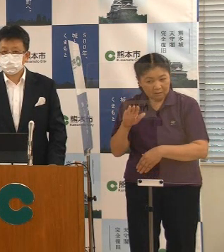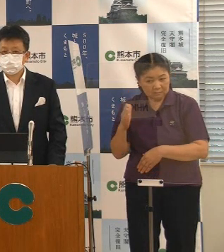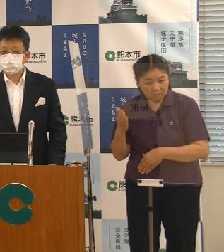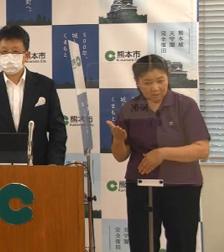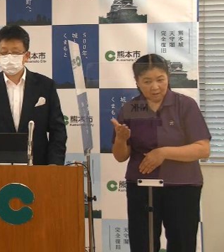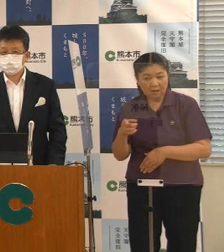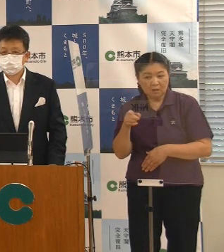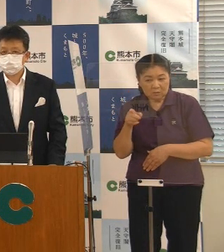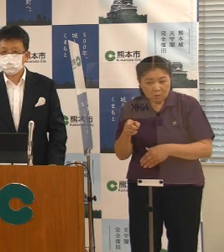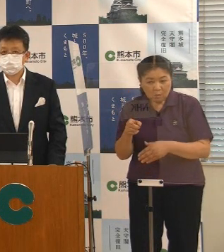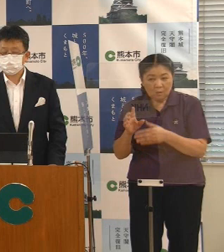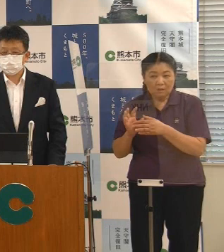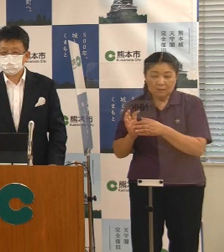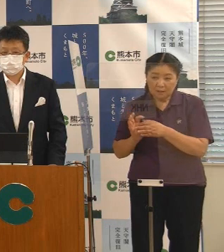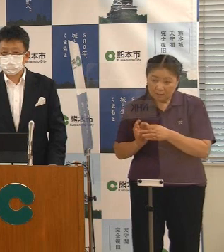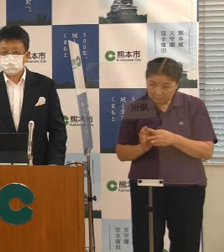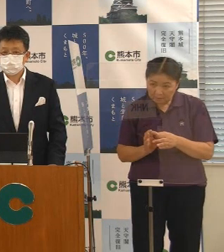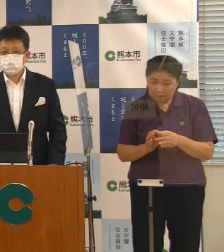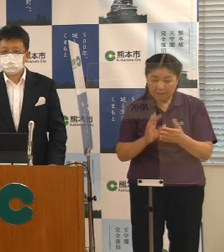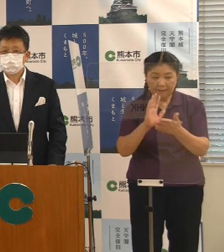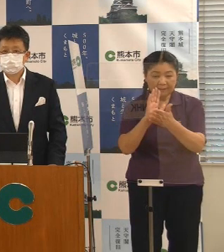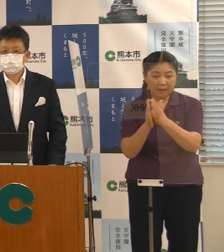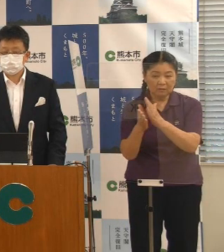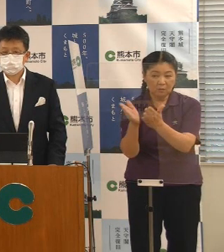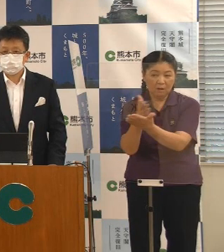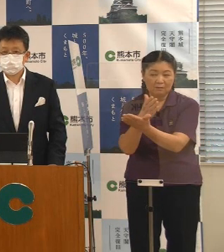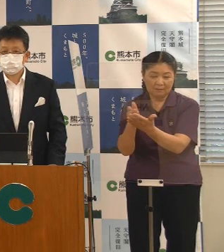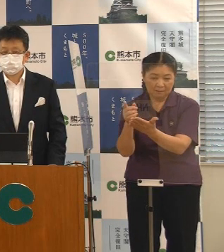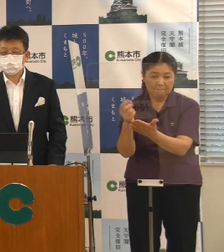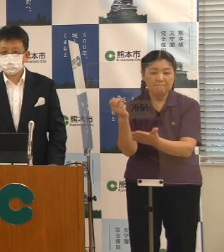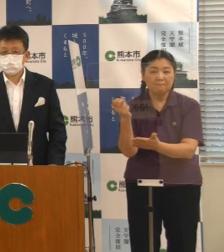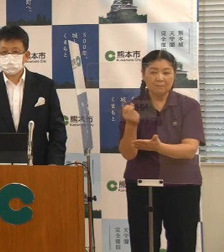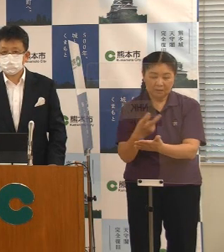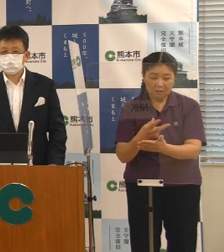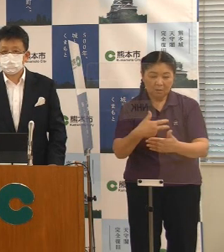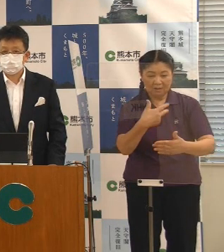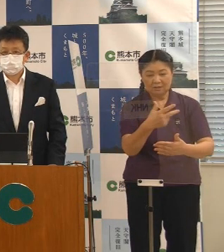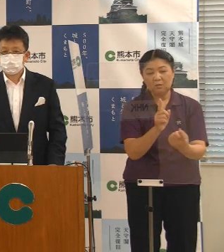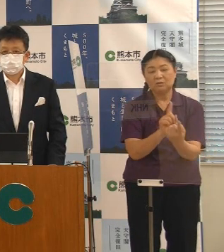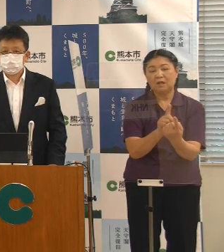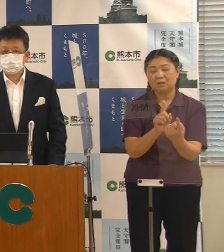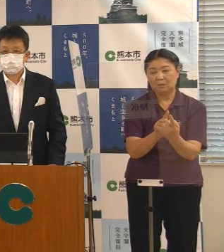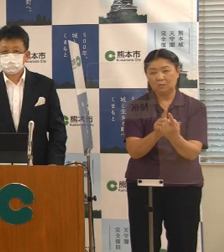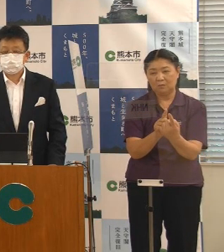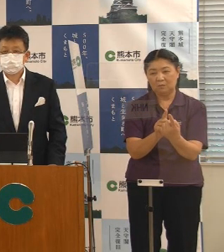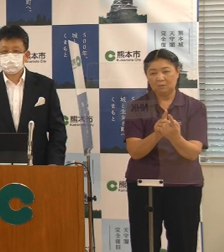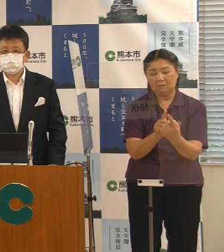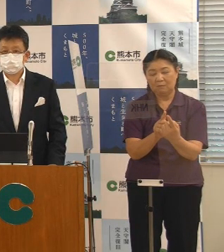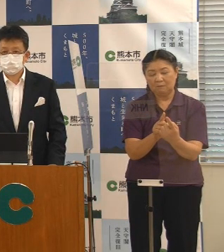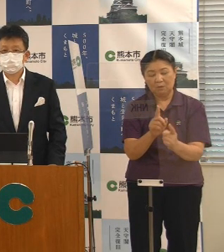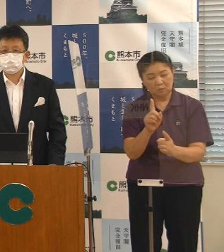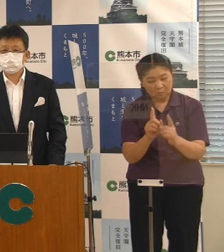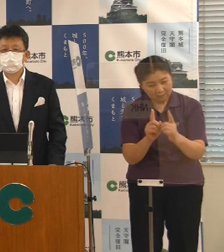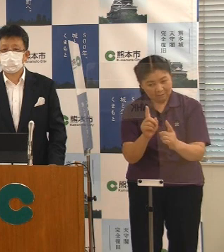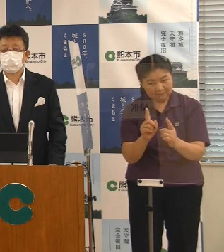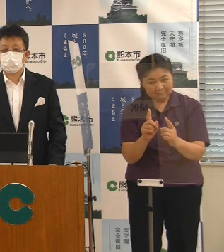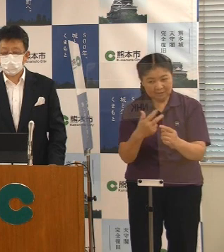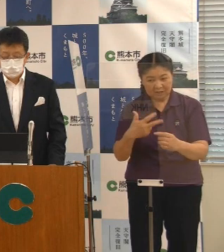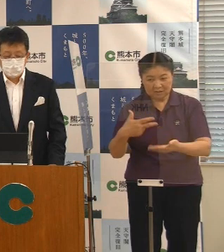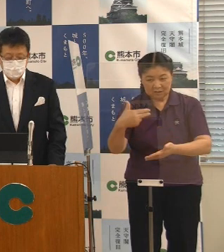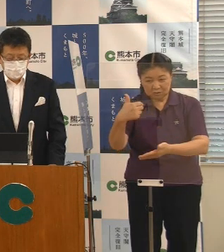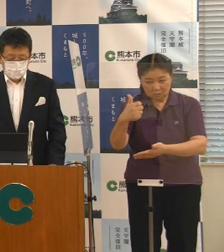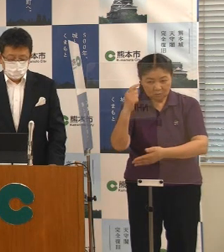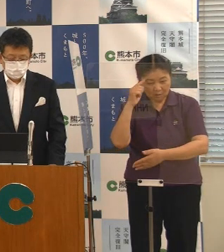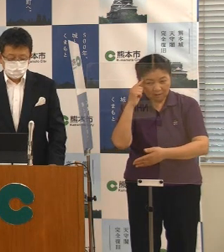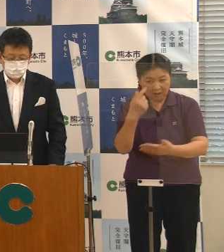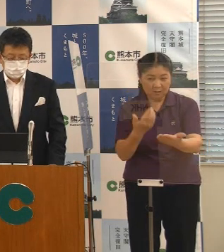しそうであるならば県の判断であったりとかですとか、うん、市の対応が正しく取れていたのかということを市長の考えを申し上げ